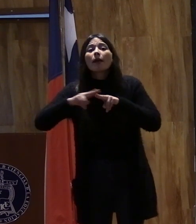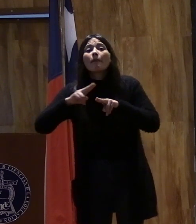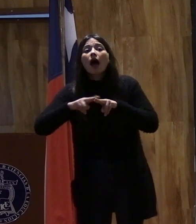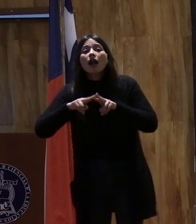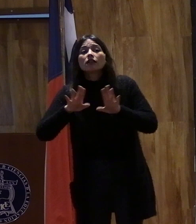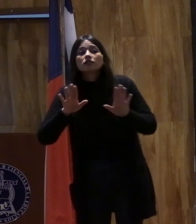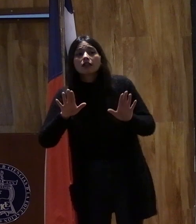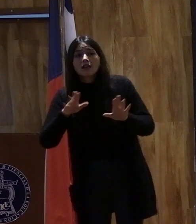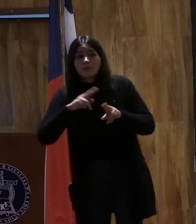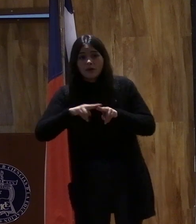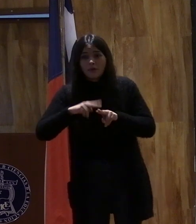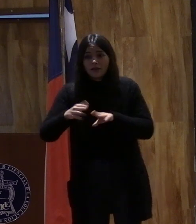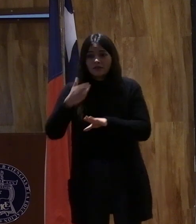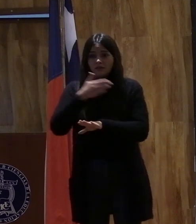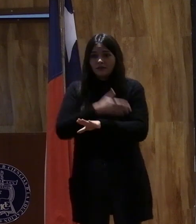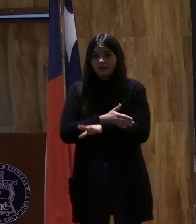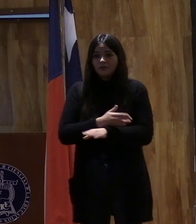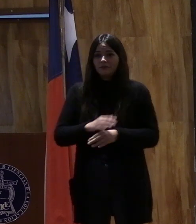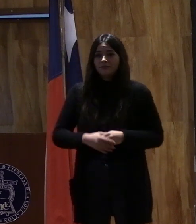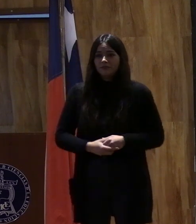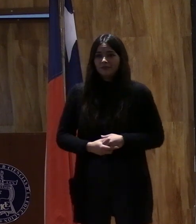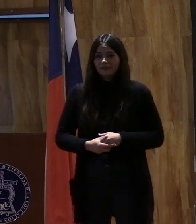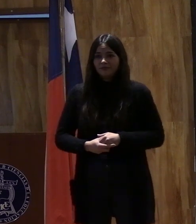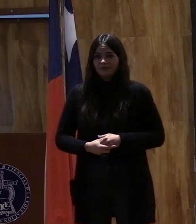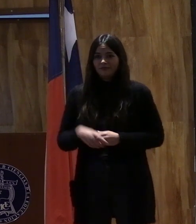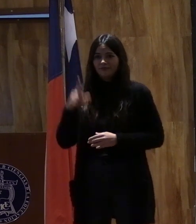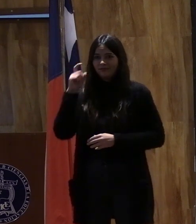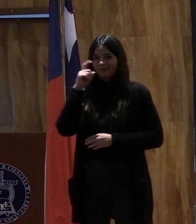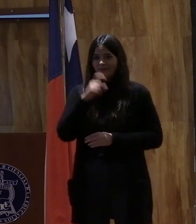ver puestas de sol. Parece que...